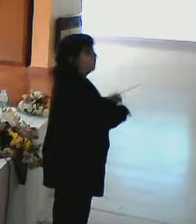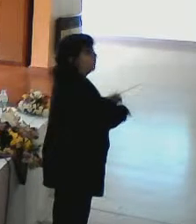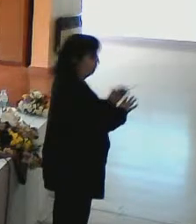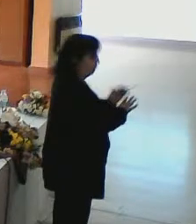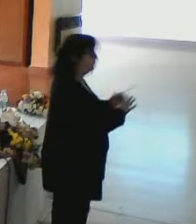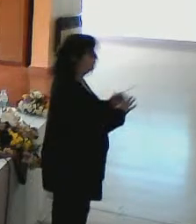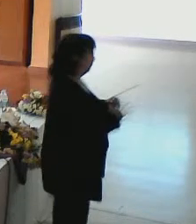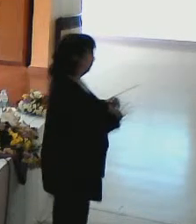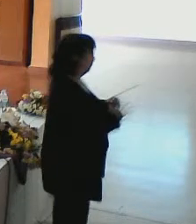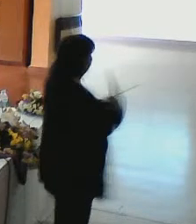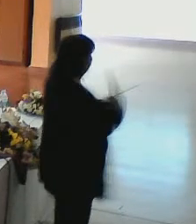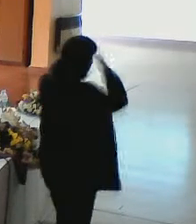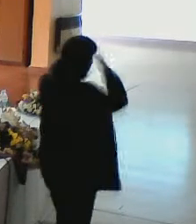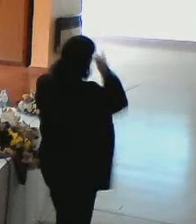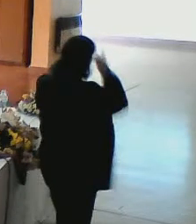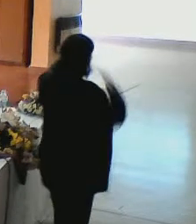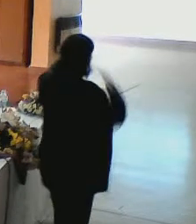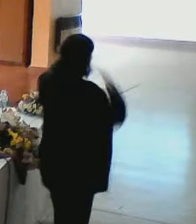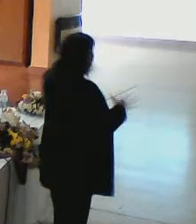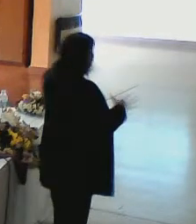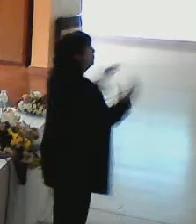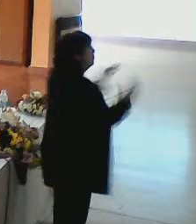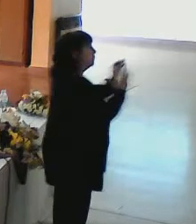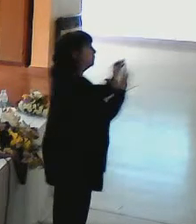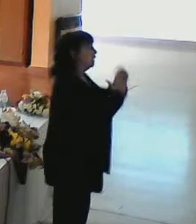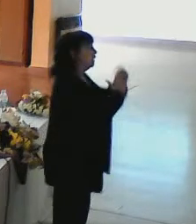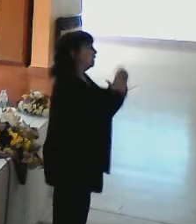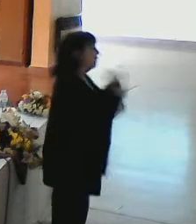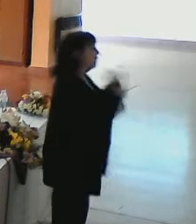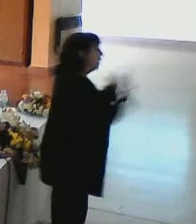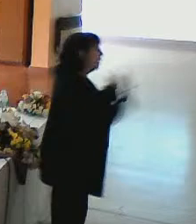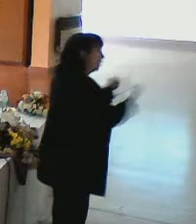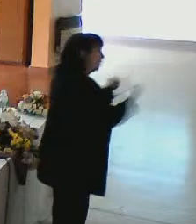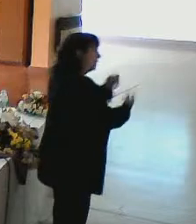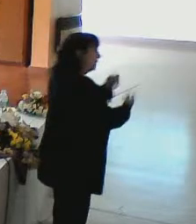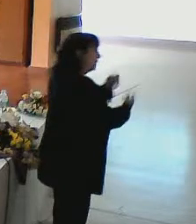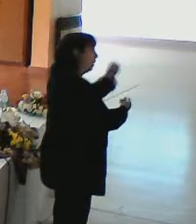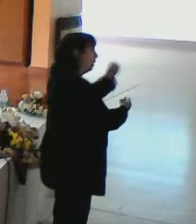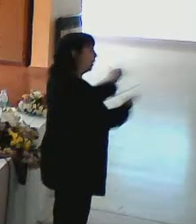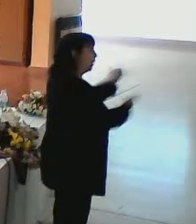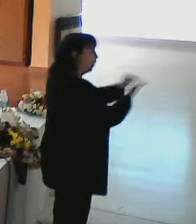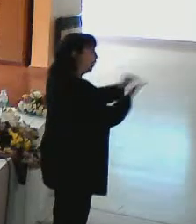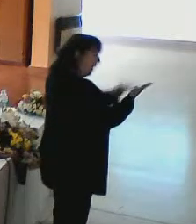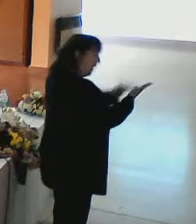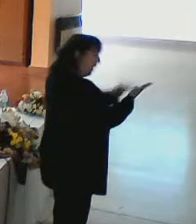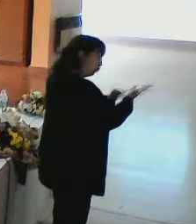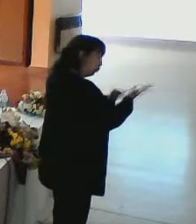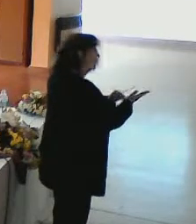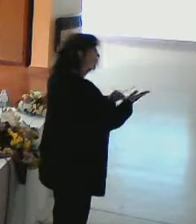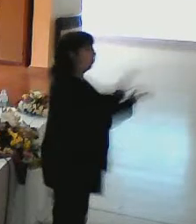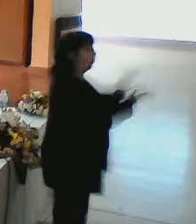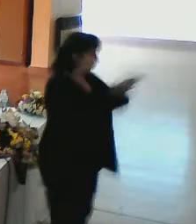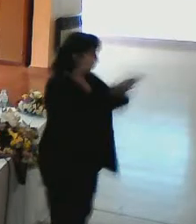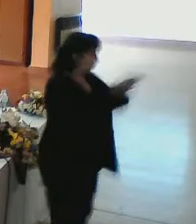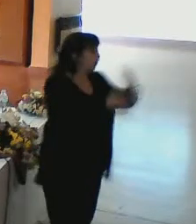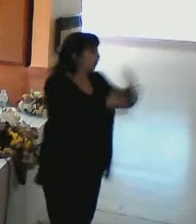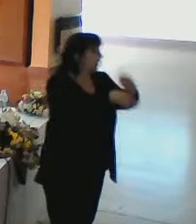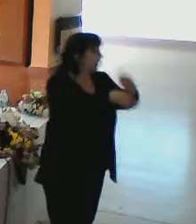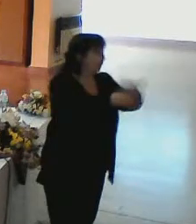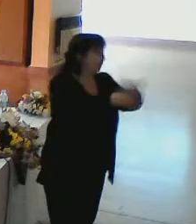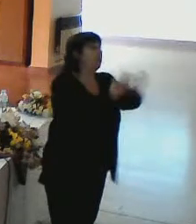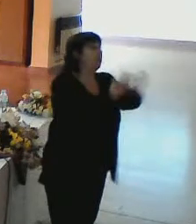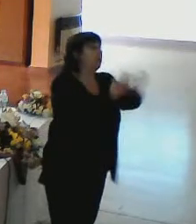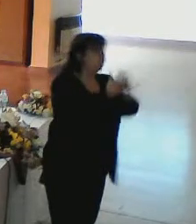También nos ayudan los cuestionarios a padres, son fundamentales los cuestionarios que nos llegan de los educadores. Los